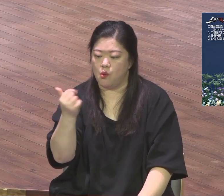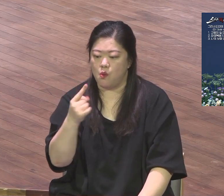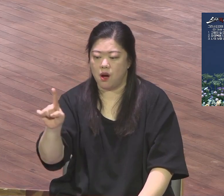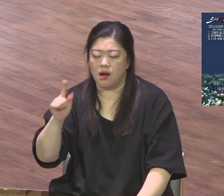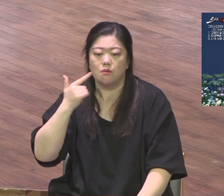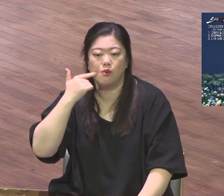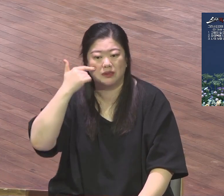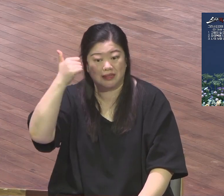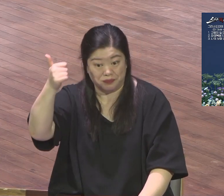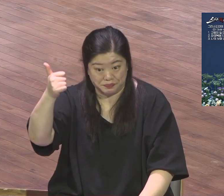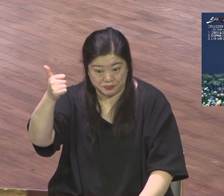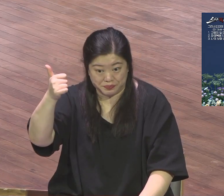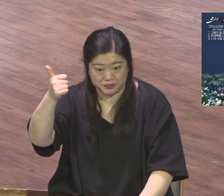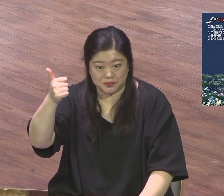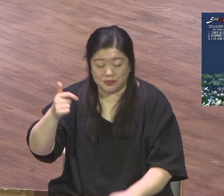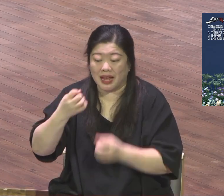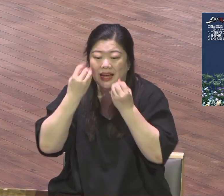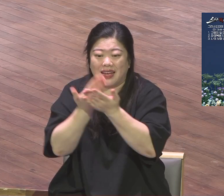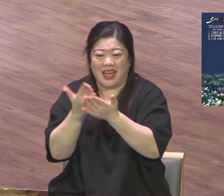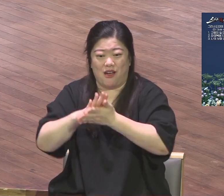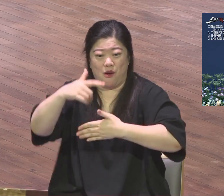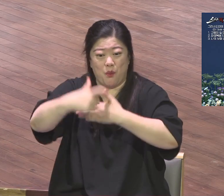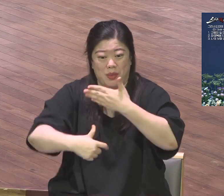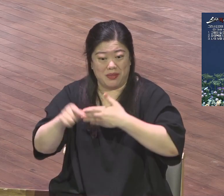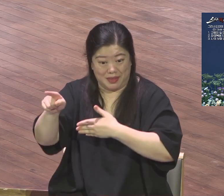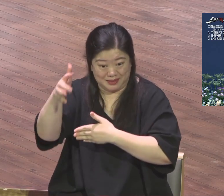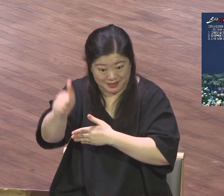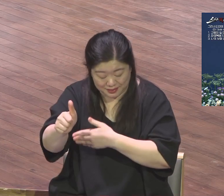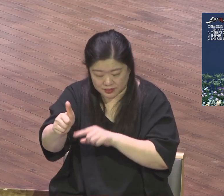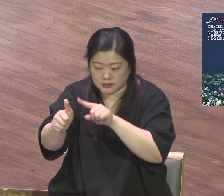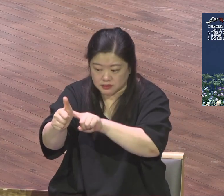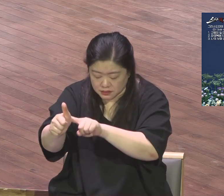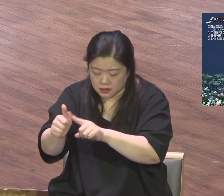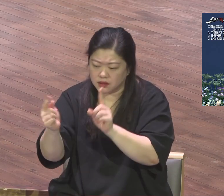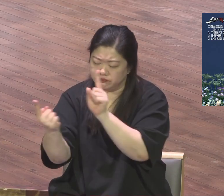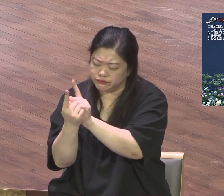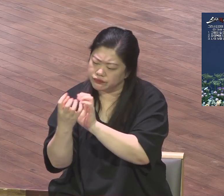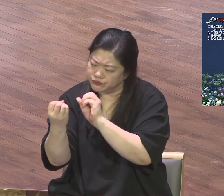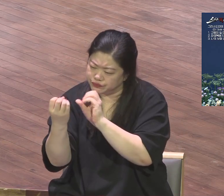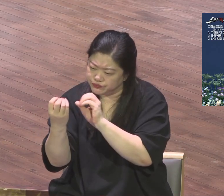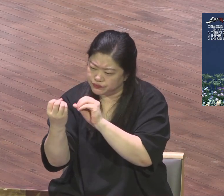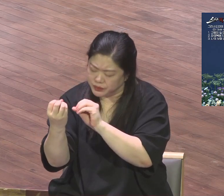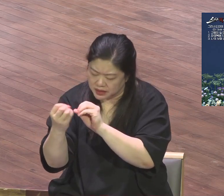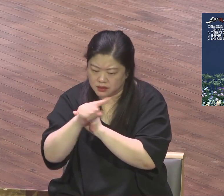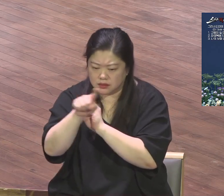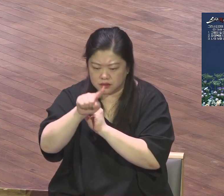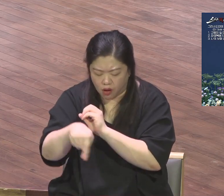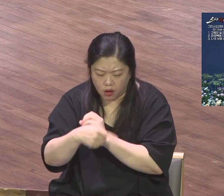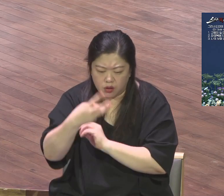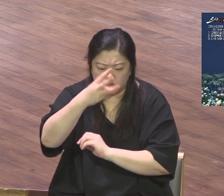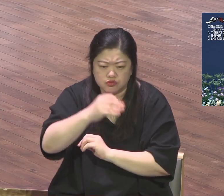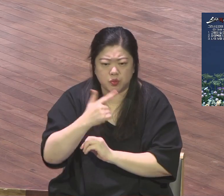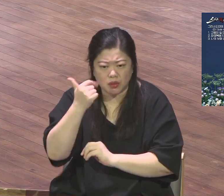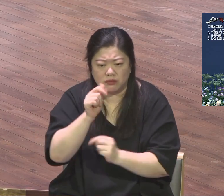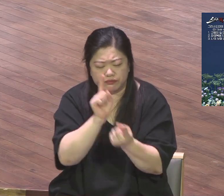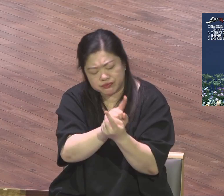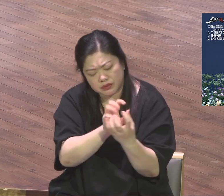거기에 나타난 그 내용을 거기에 성구를 다 들어서 논증을 했어요.